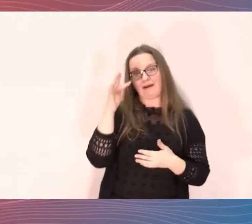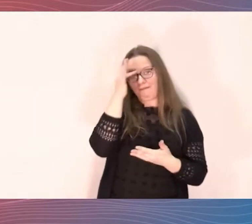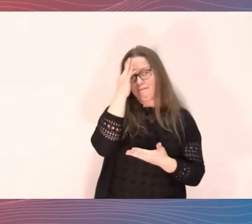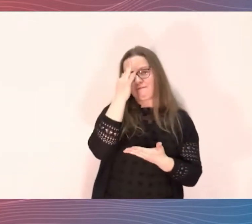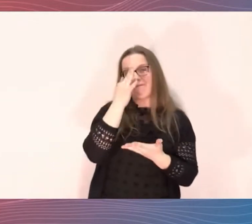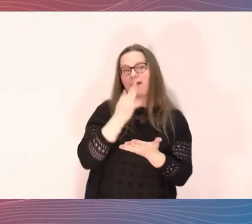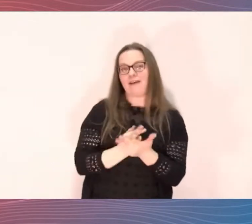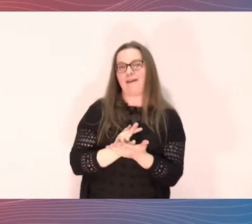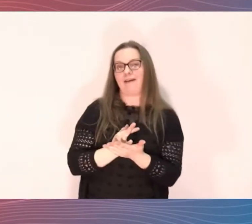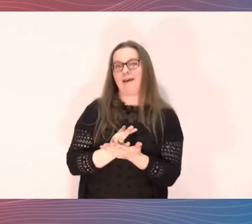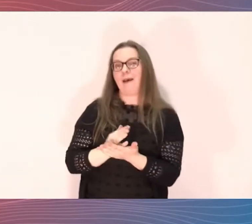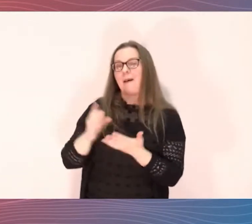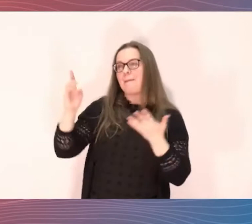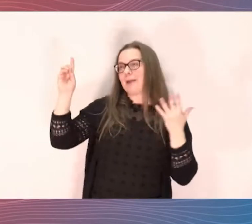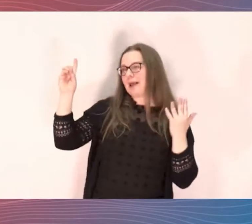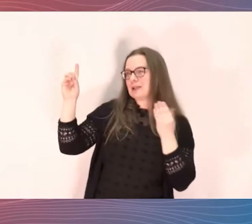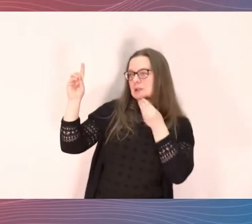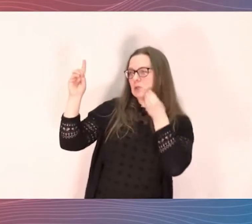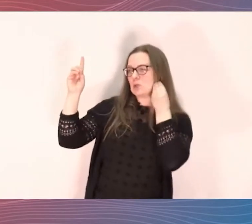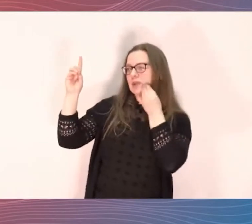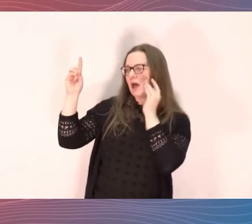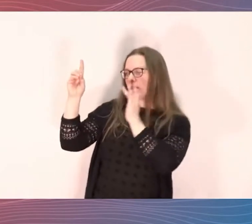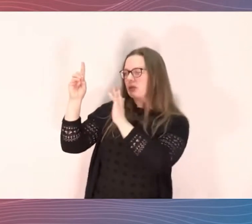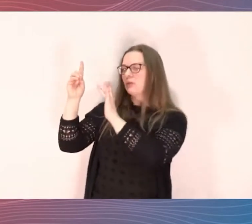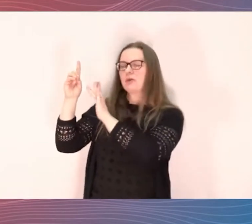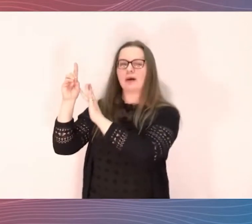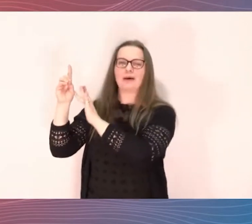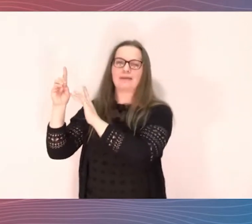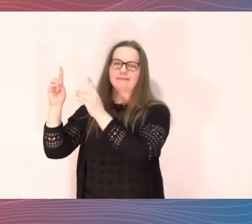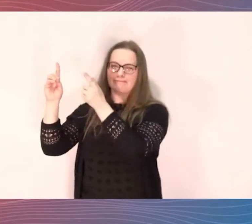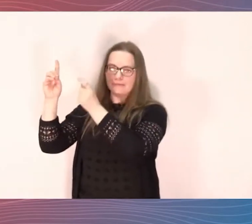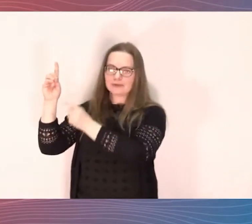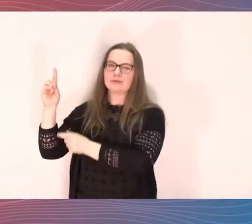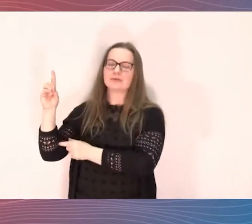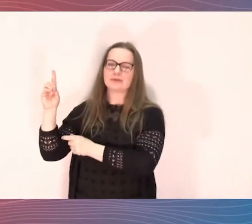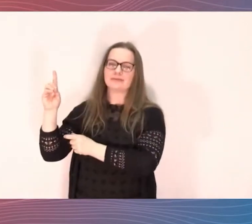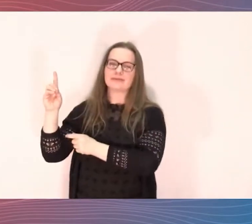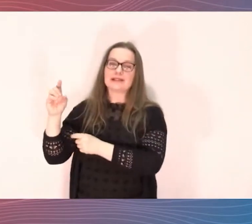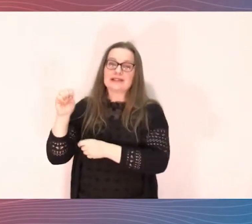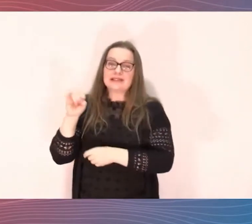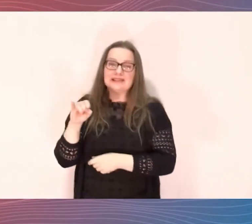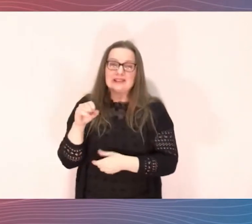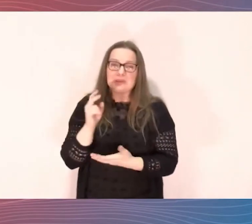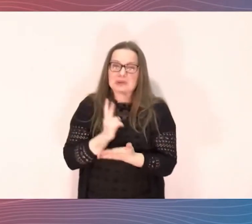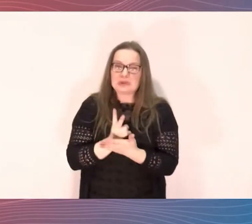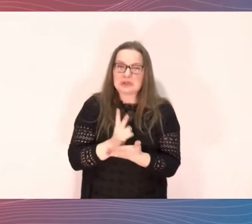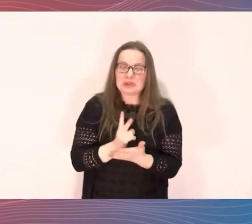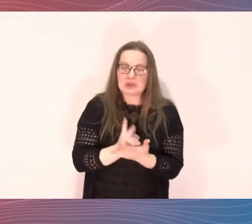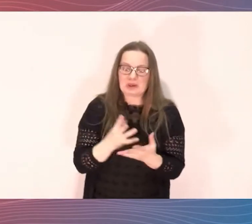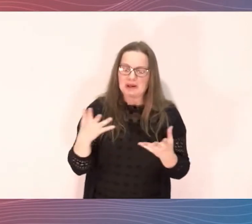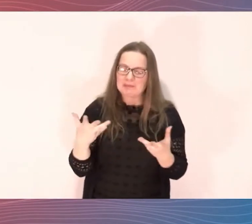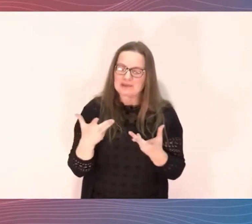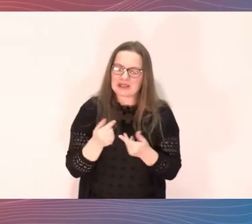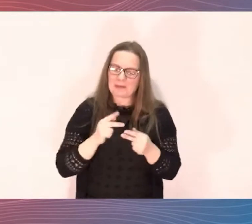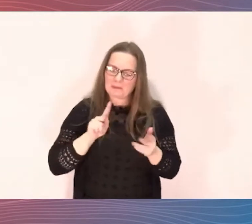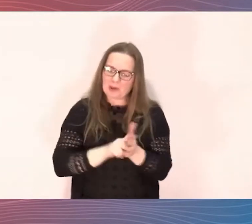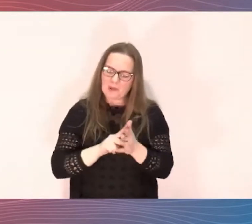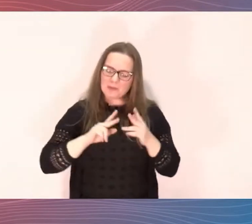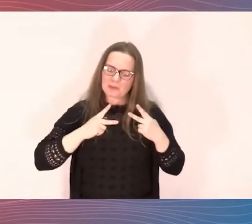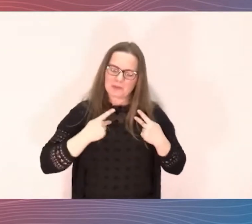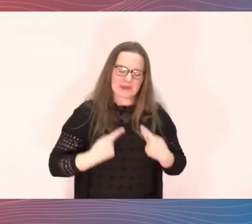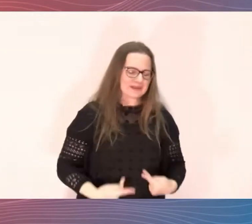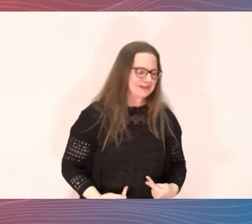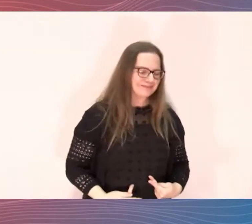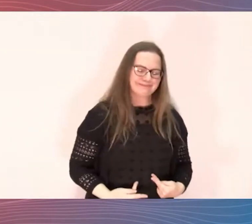Se nós confiamos na nossa própria força, nós continuamos nessa dimensão, nesse plano. Por melhor